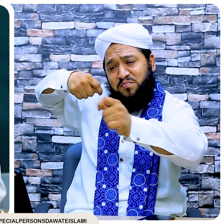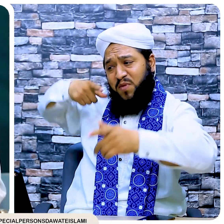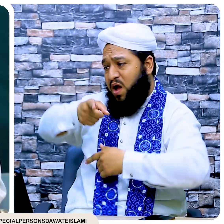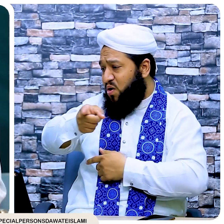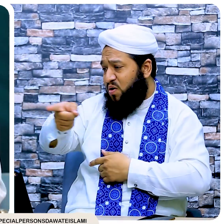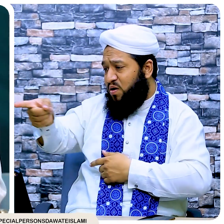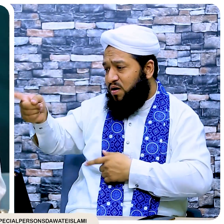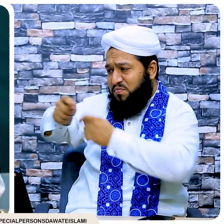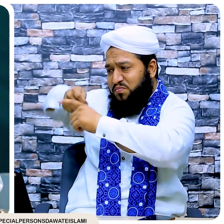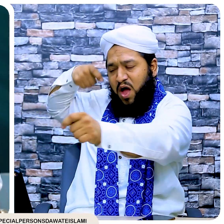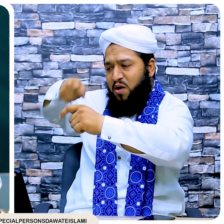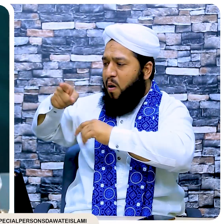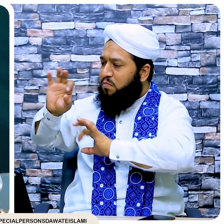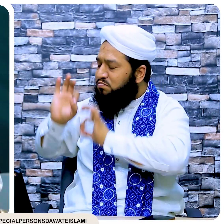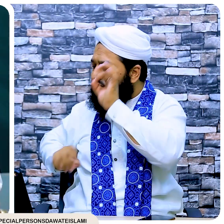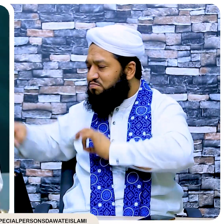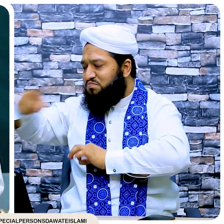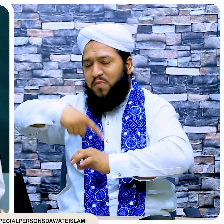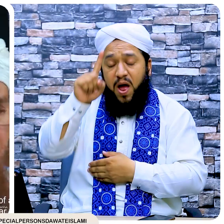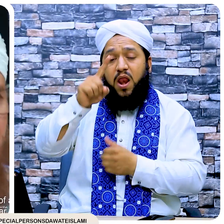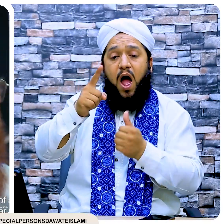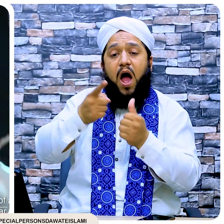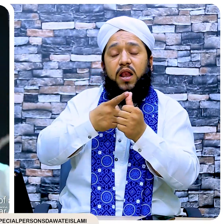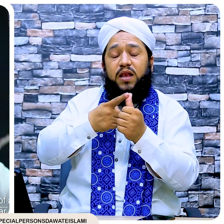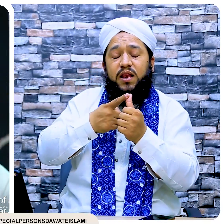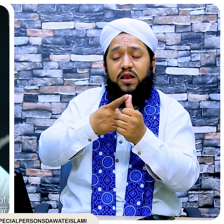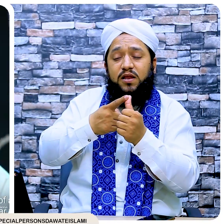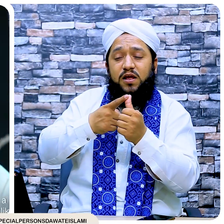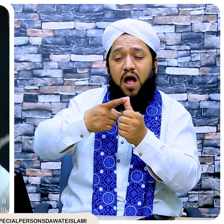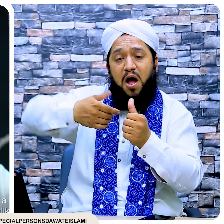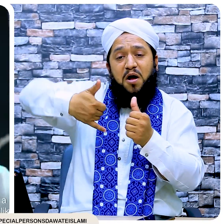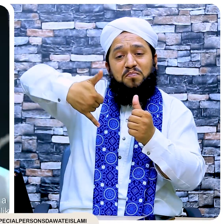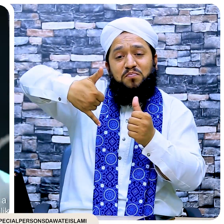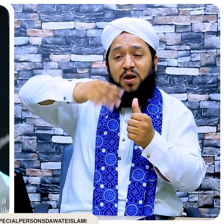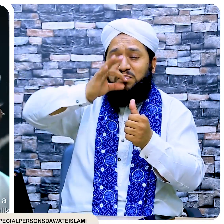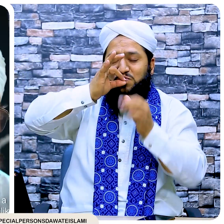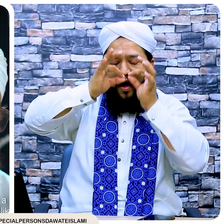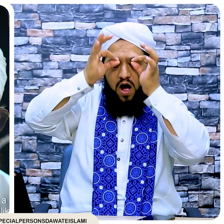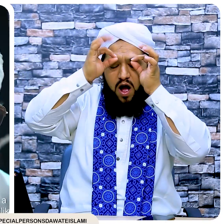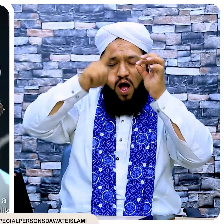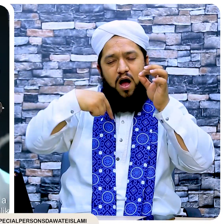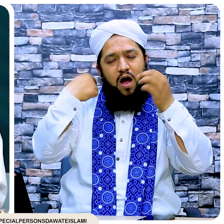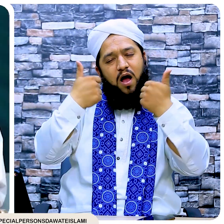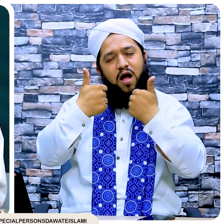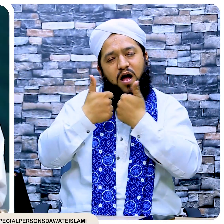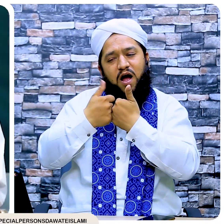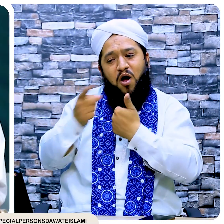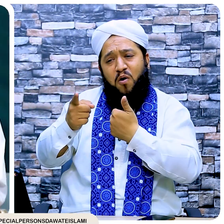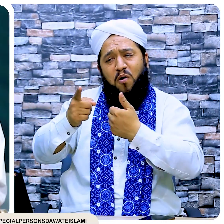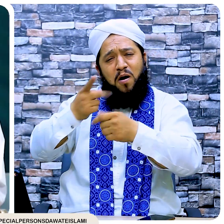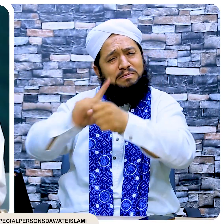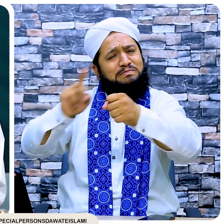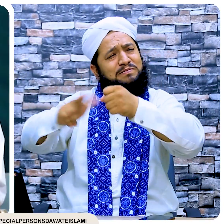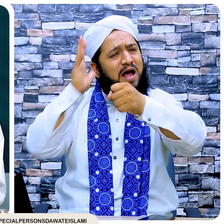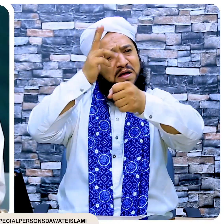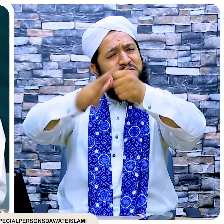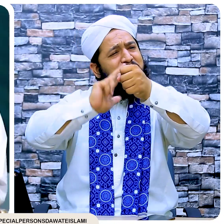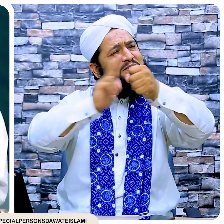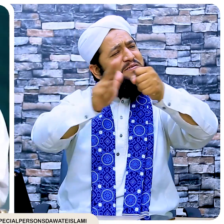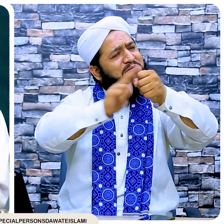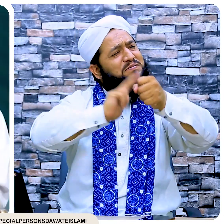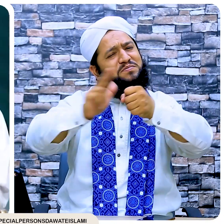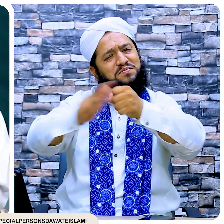کے شیروں کا کچھ نہ بگاڑ سکے۔ جب ابن سعد نے یہ حال دیکھا کہ سامنے سے جانے کی طاقت نہیں ہے تو 2 لشکر